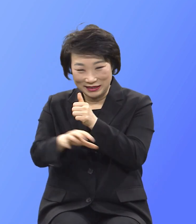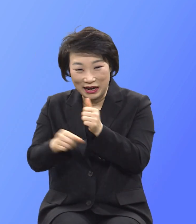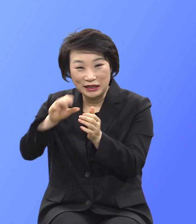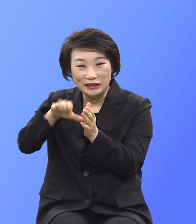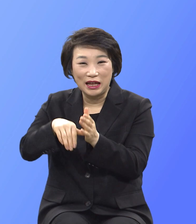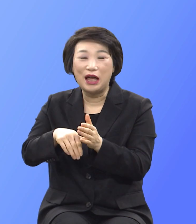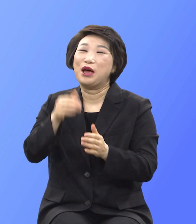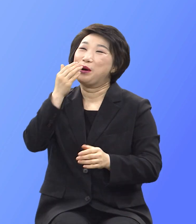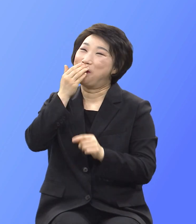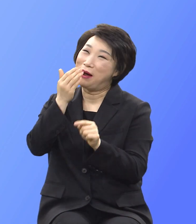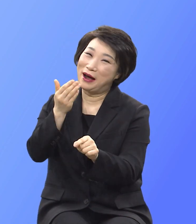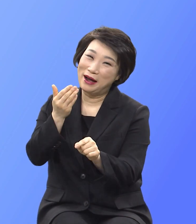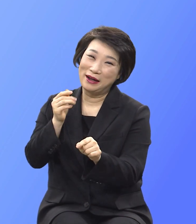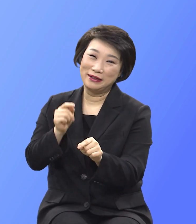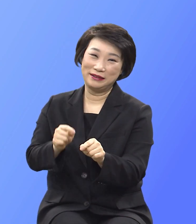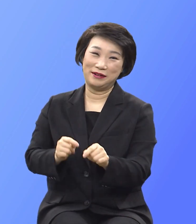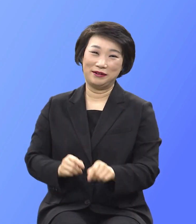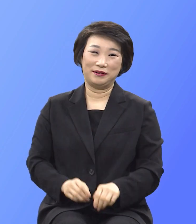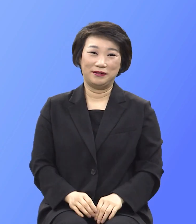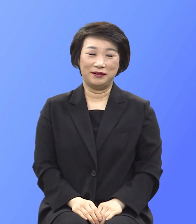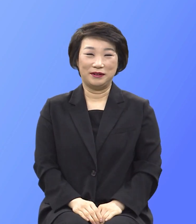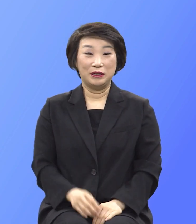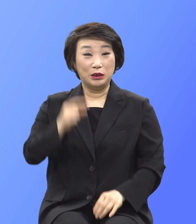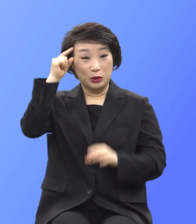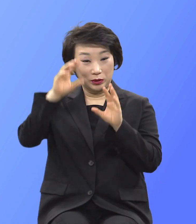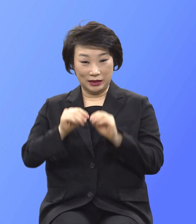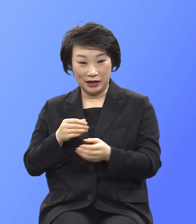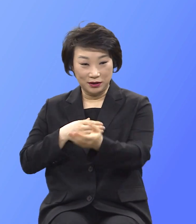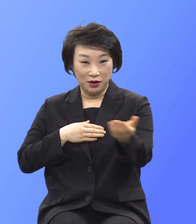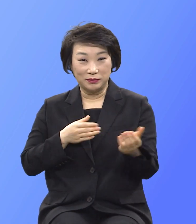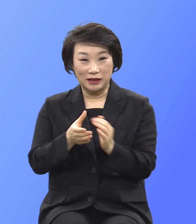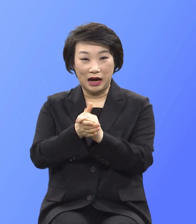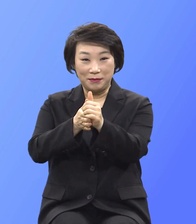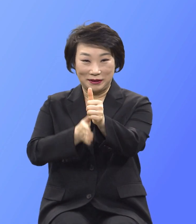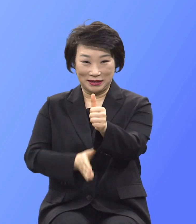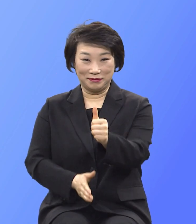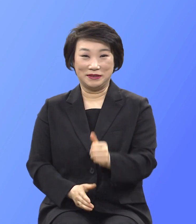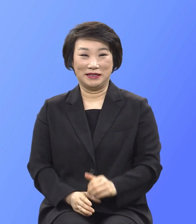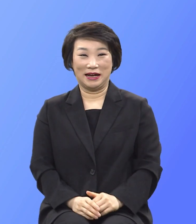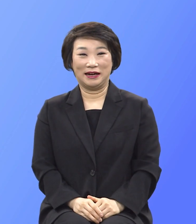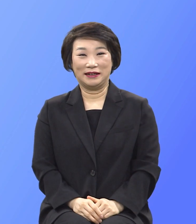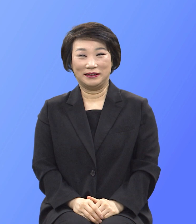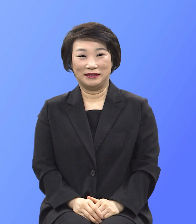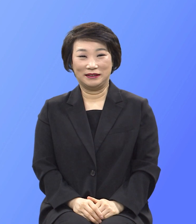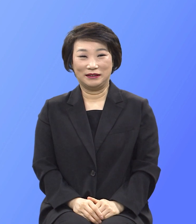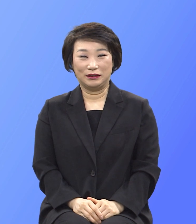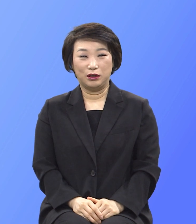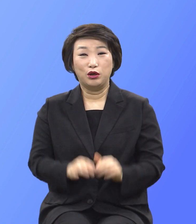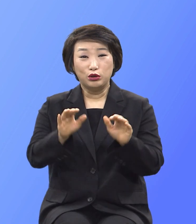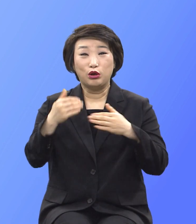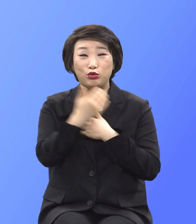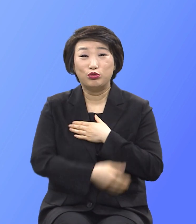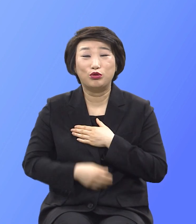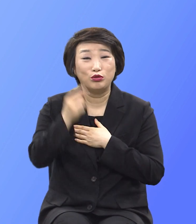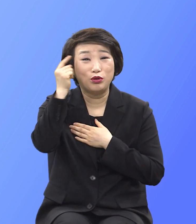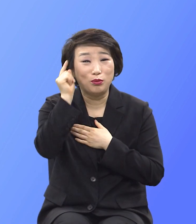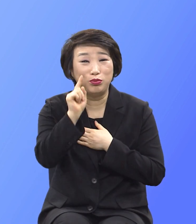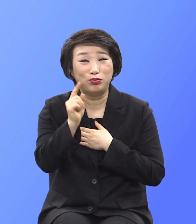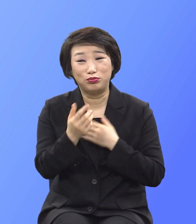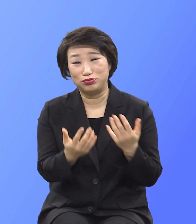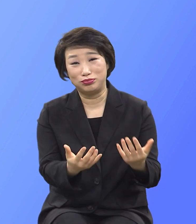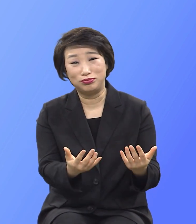때 가능하다 이 말이에요. 동의하시면 아멘 합시다. 근데 육신의 생각은